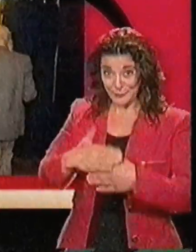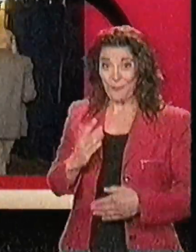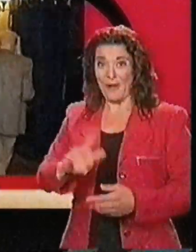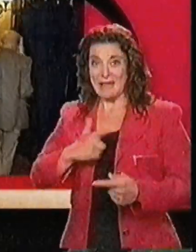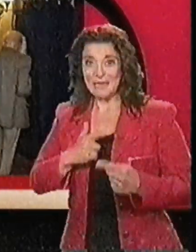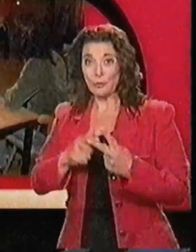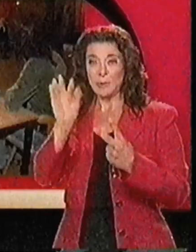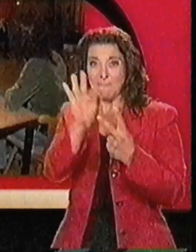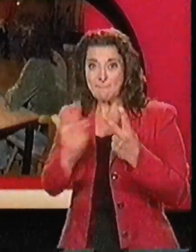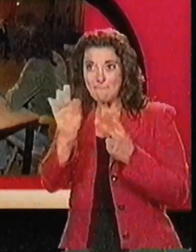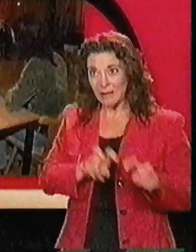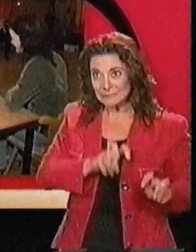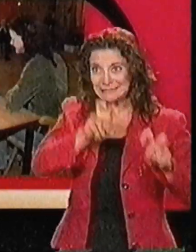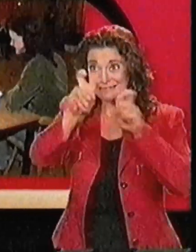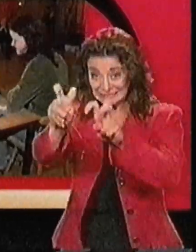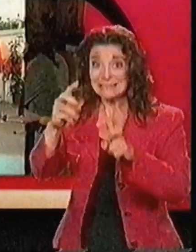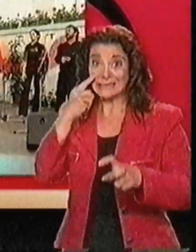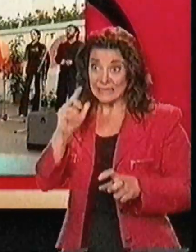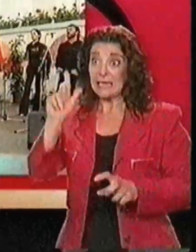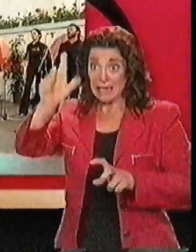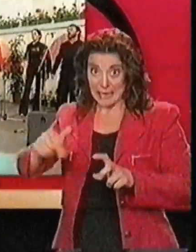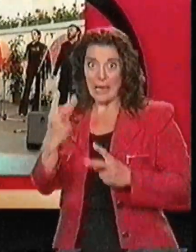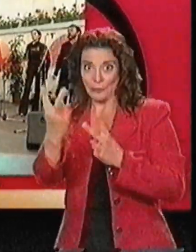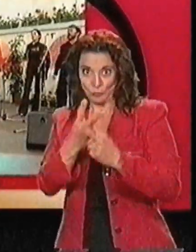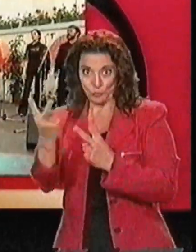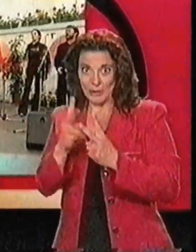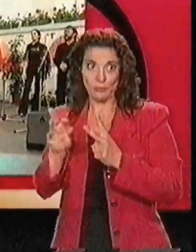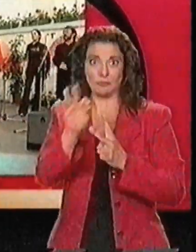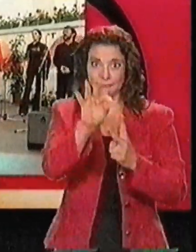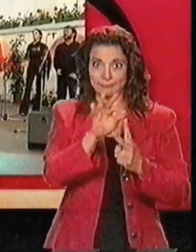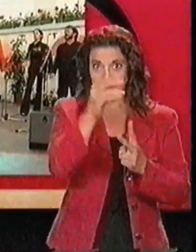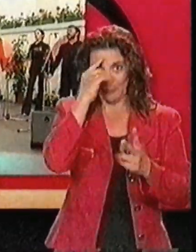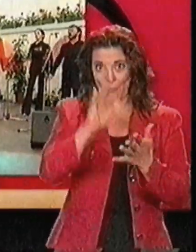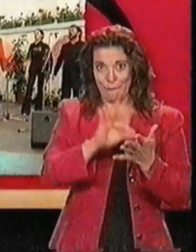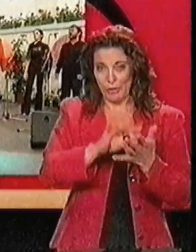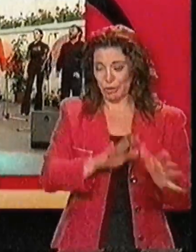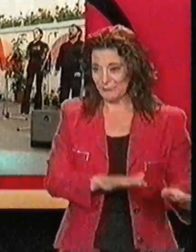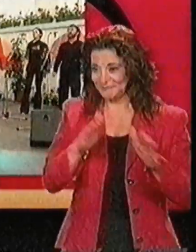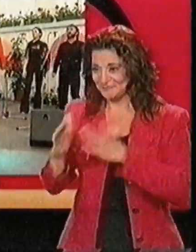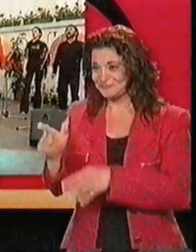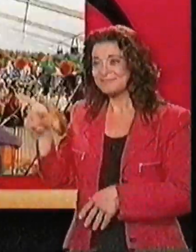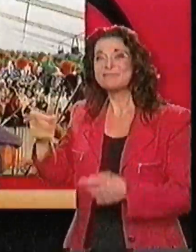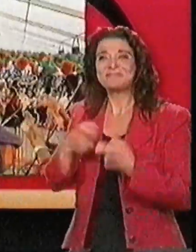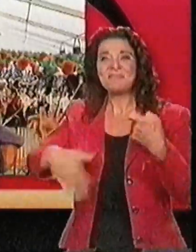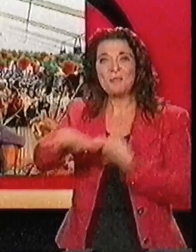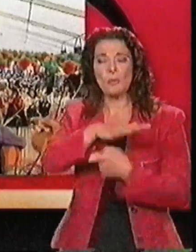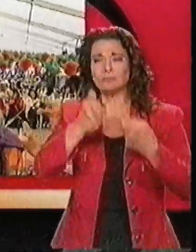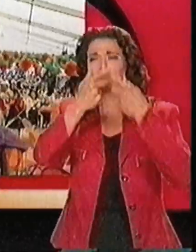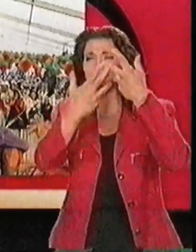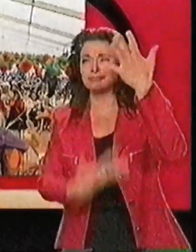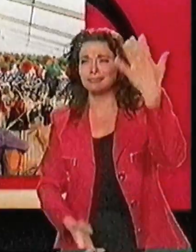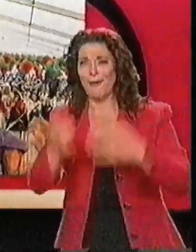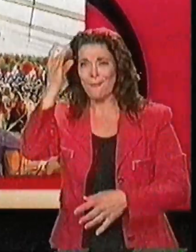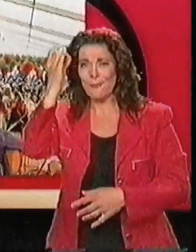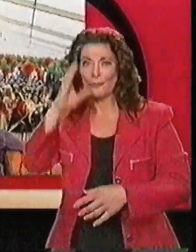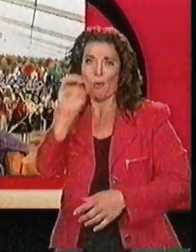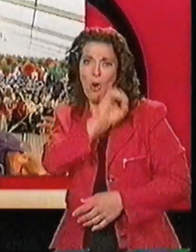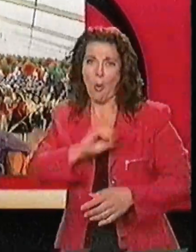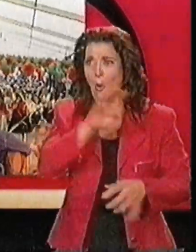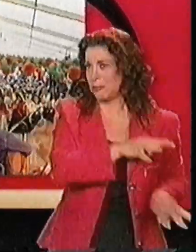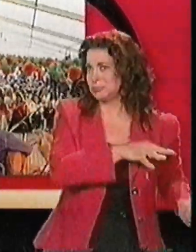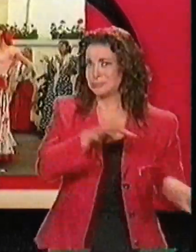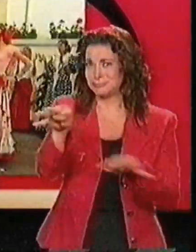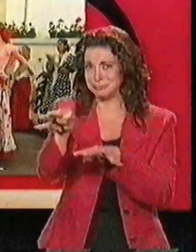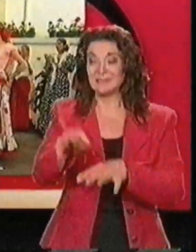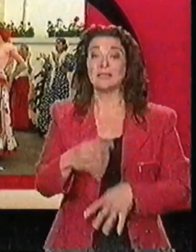s'est rendu aux urnes aujourd'hui. C'est la plus grande fête populaire en région bruxelloise, une fête cosmopolite ouverte à tous les Européens. Durant 4